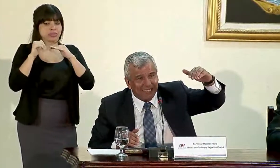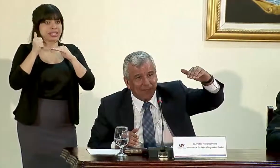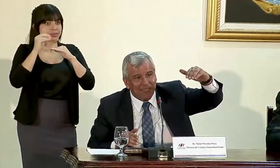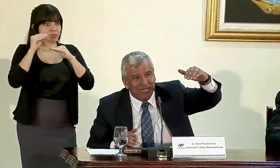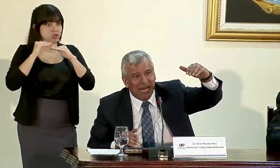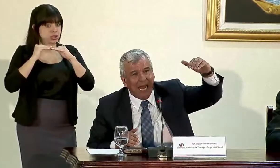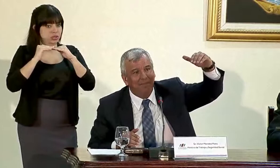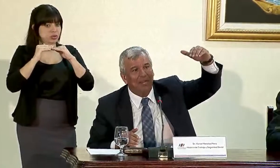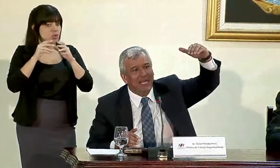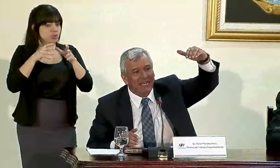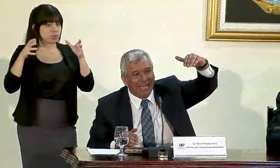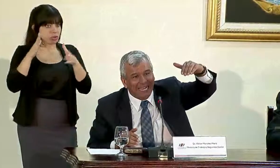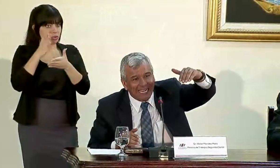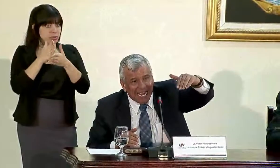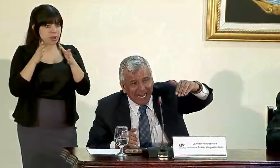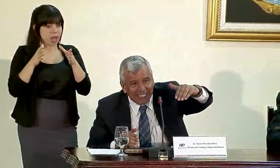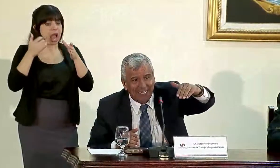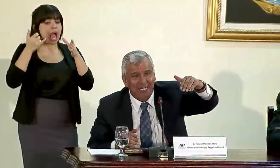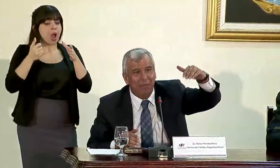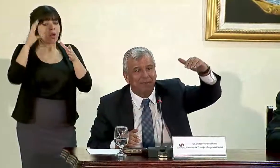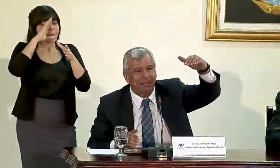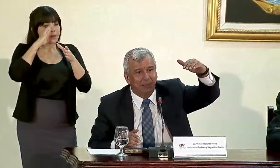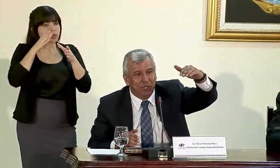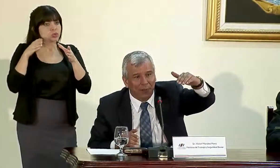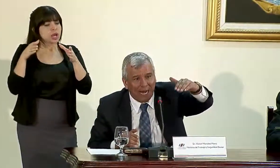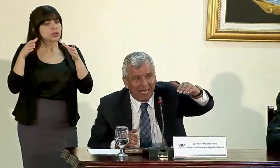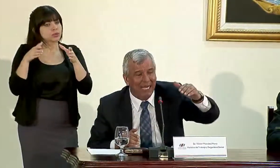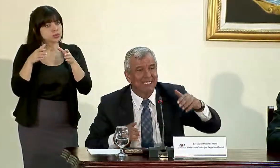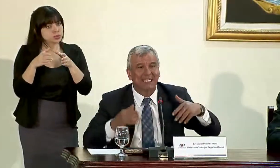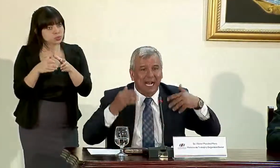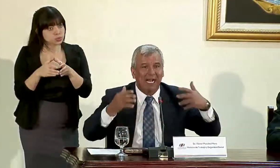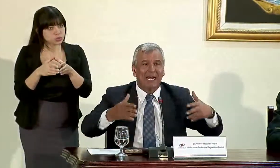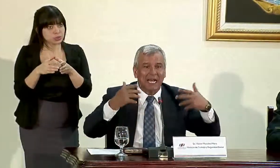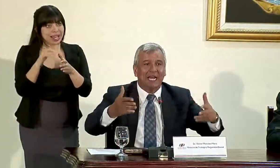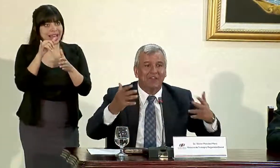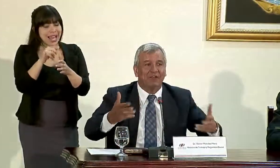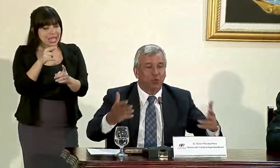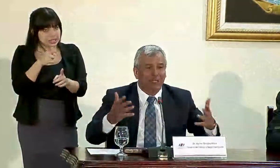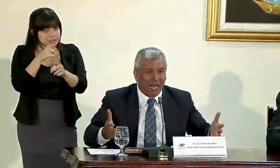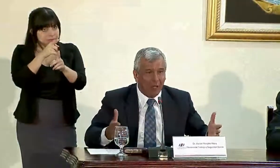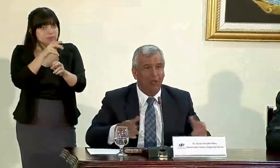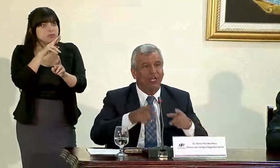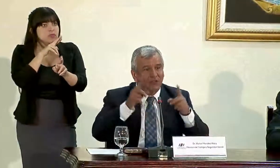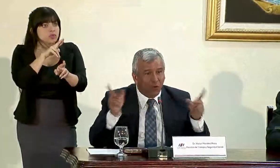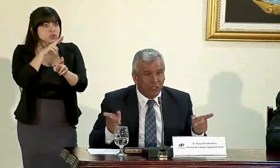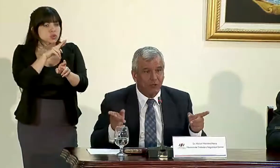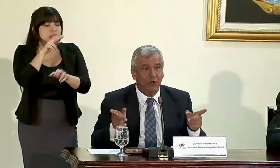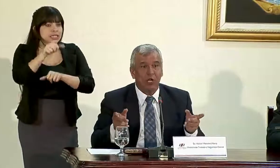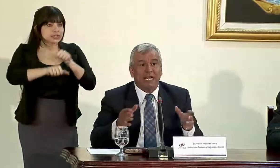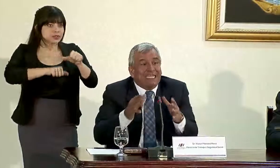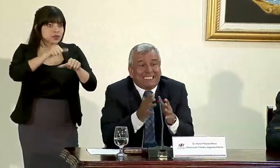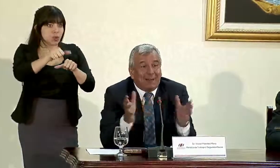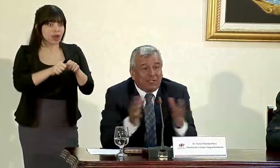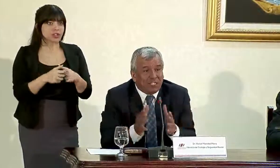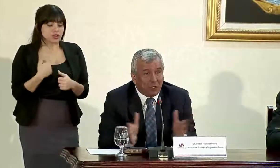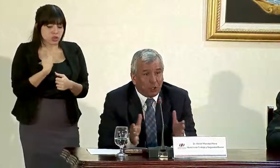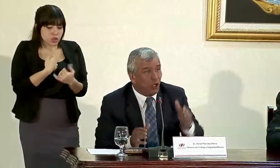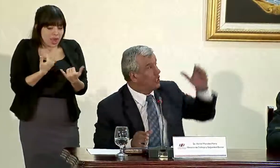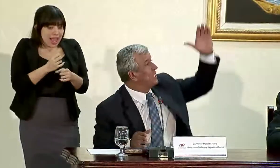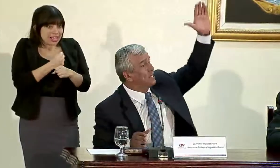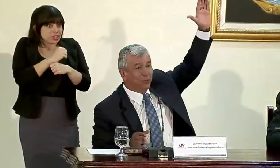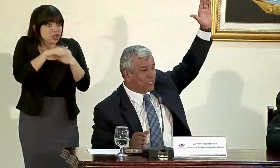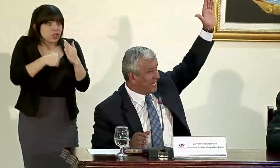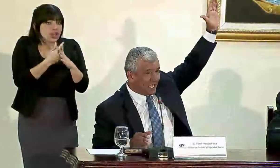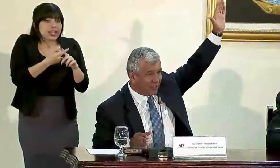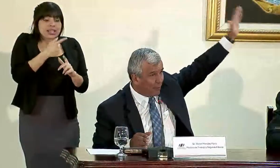esas tasas empiecen a declinar y empecemos a bajar. Ese será el resultado del esfuerzo que estamos haciendo